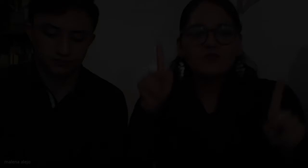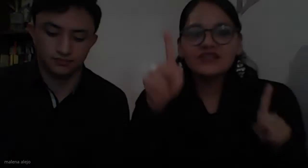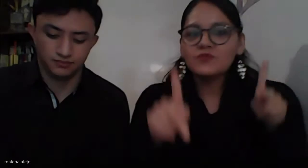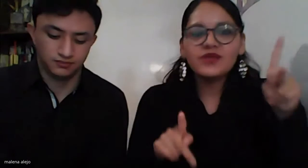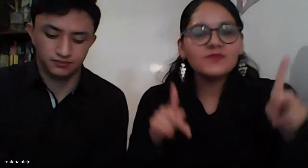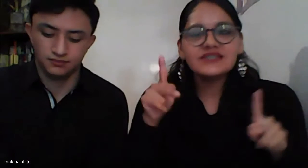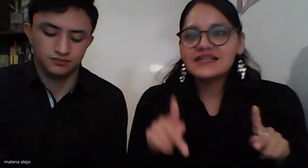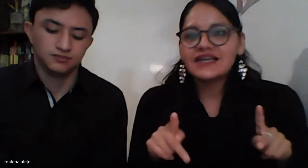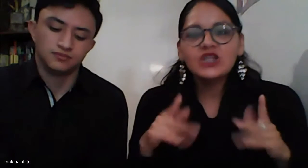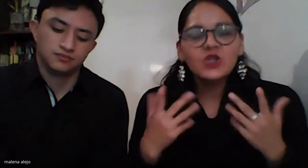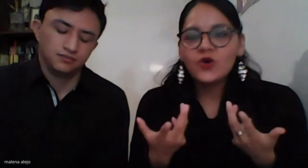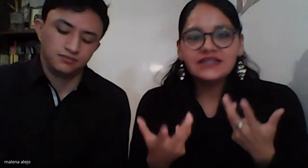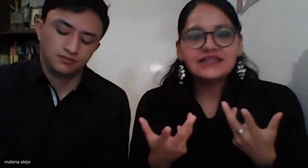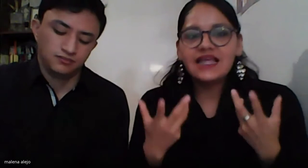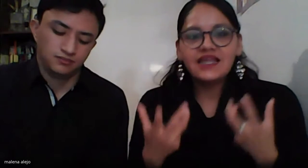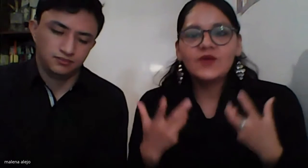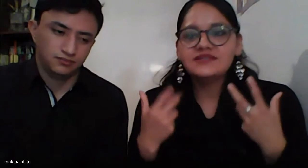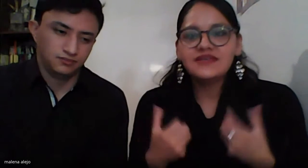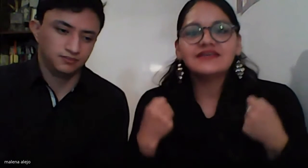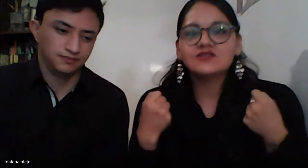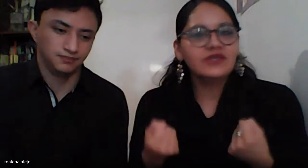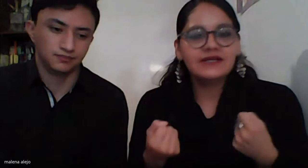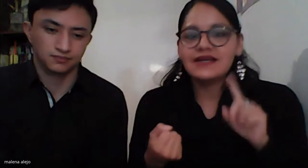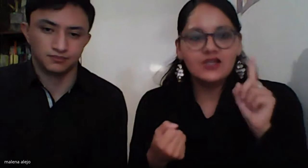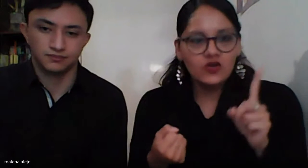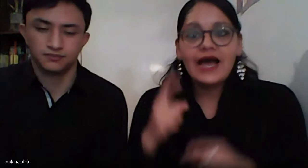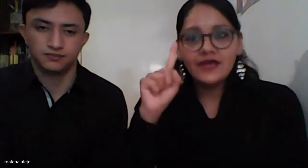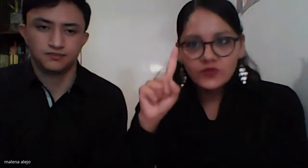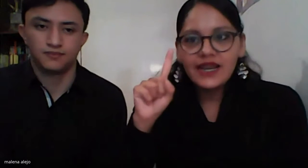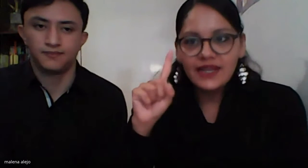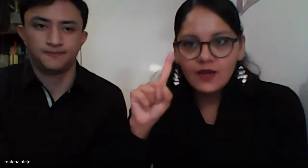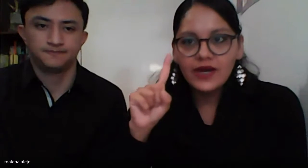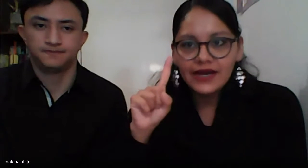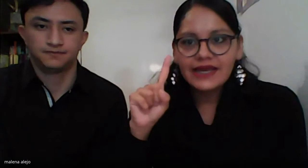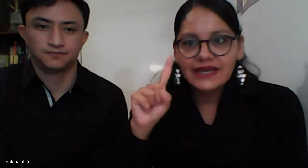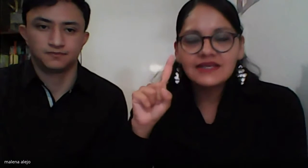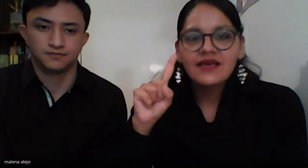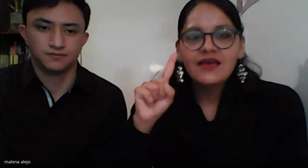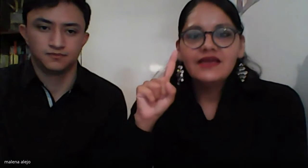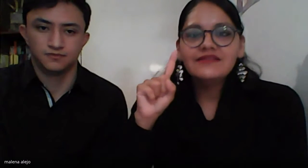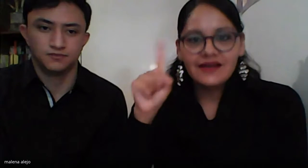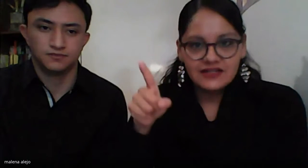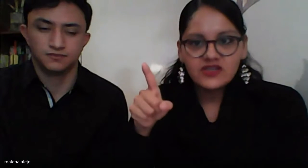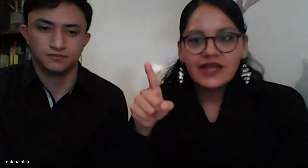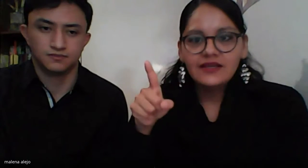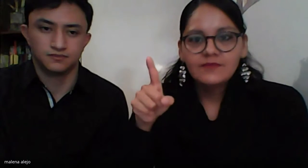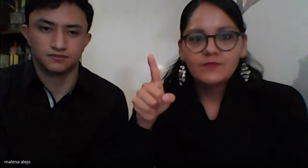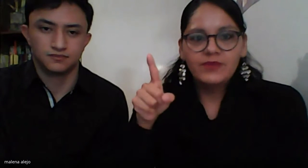eso podemos decir que no es la lengua de señas, es universal. No, hay una lengua que es internacional, pero